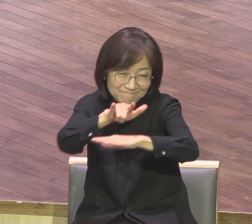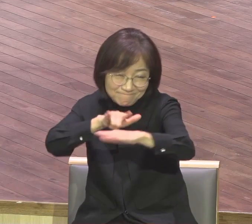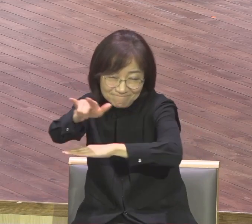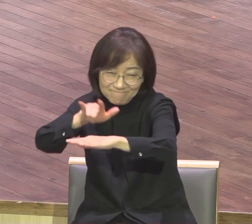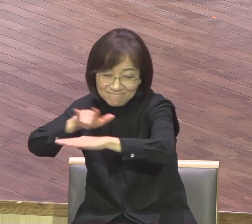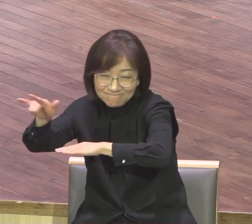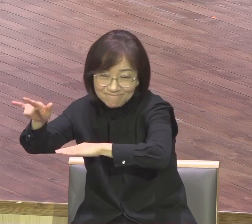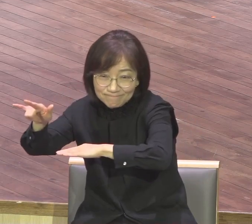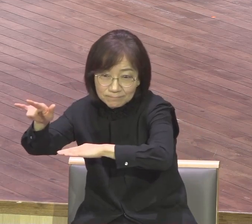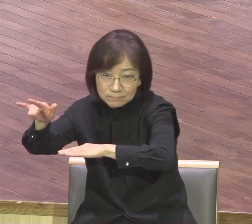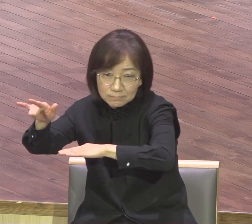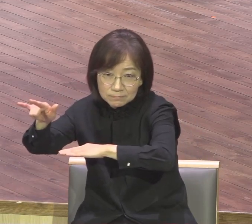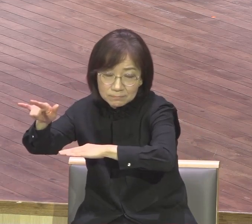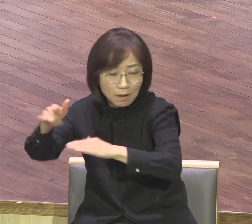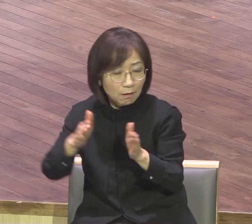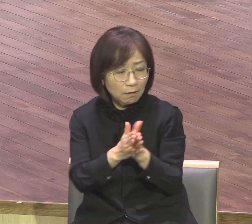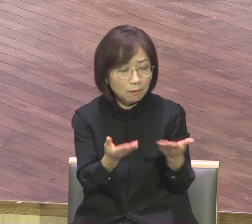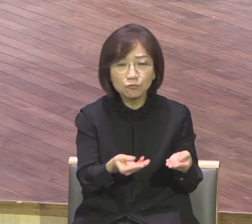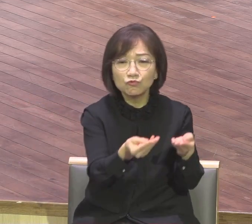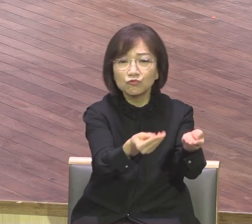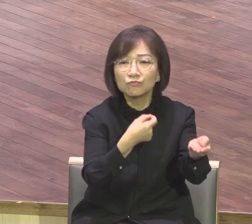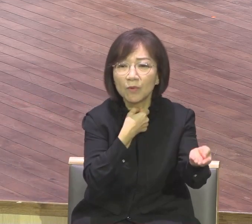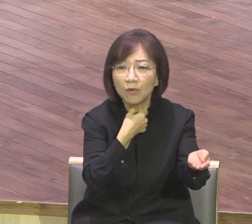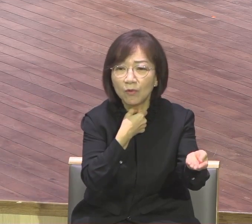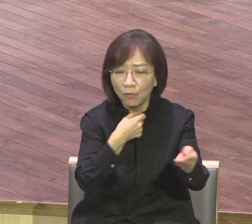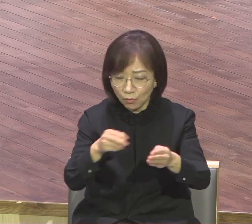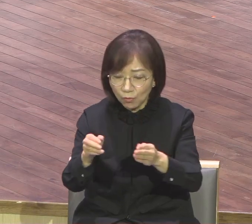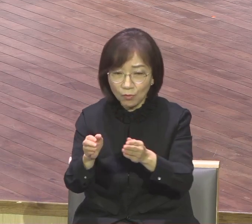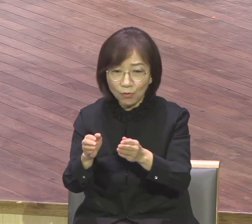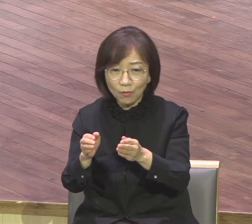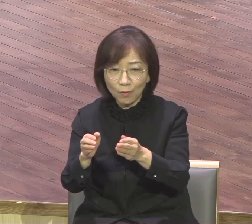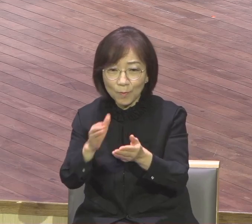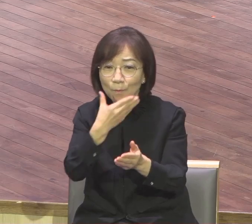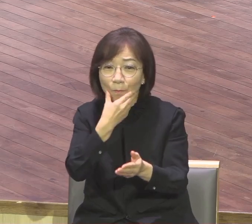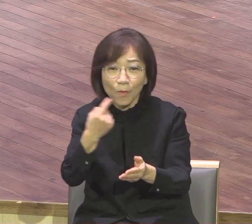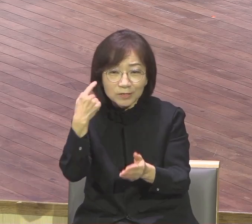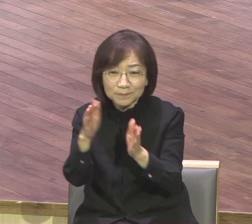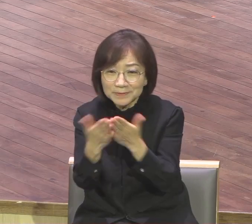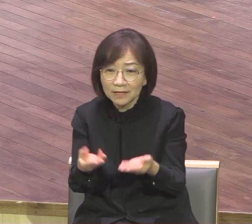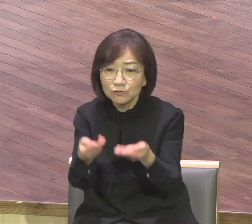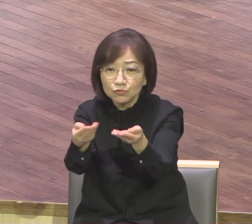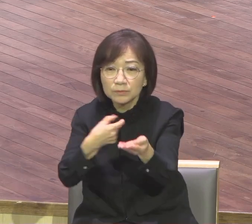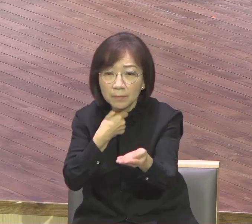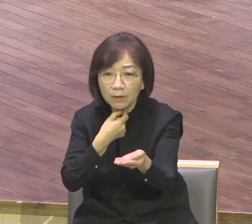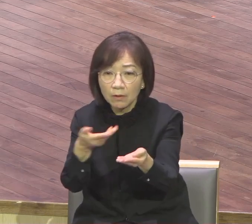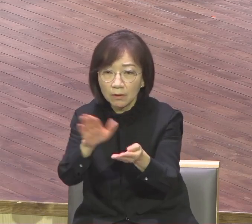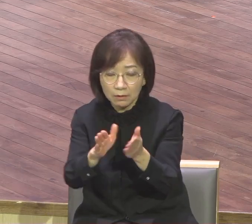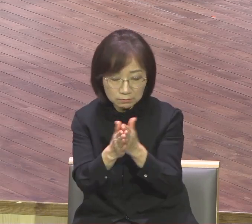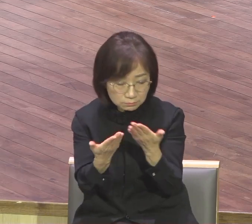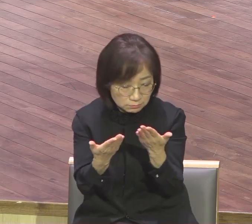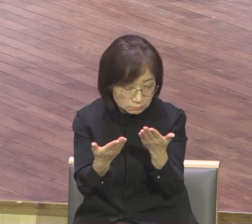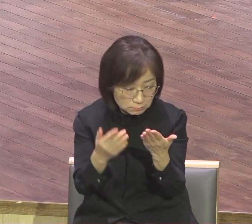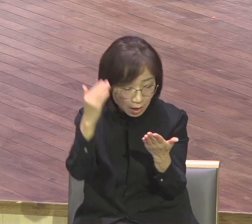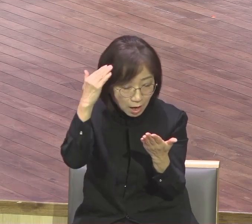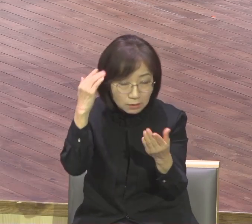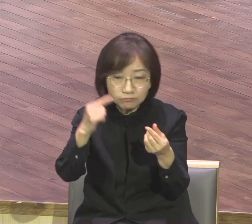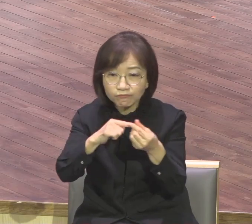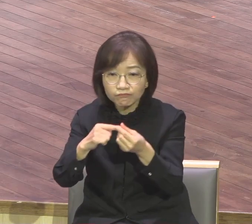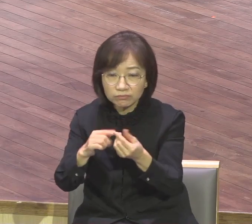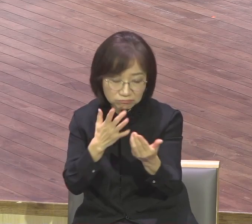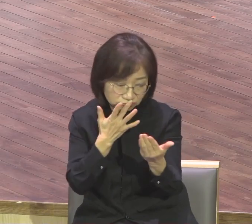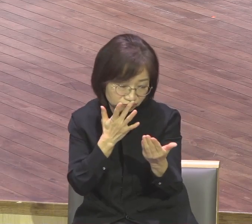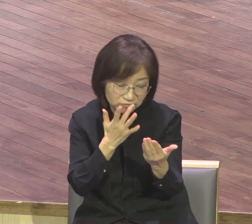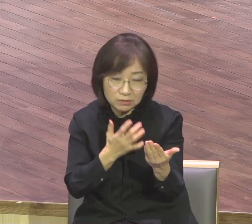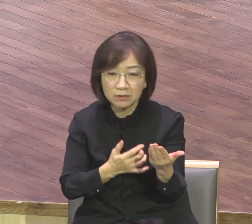캠프 가서 뭐 우리가 뭘 선물로 주고 올 거예요. Nosotros tenemos que entregar los materiales. ¿Qué regalo vamos a entregar al campo